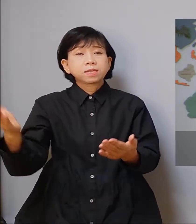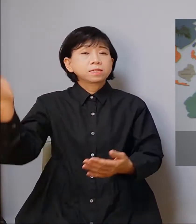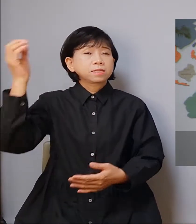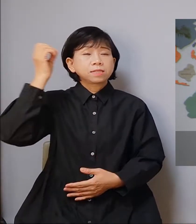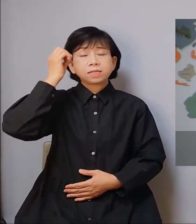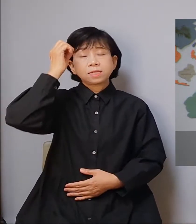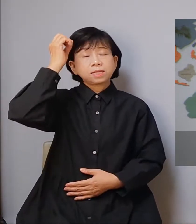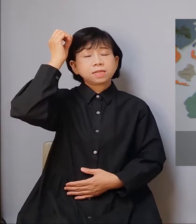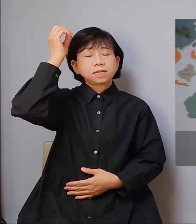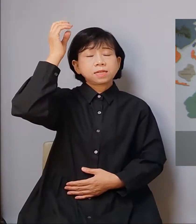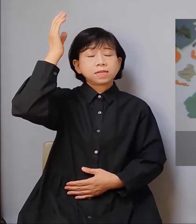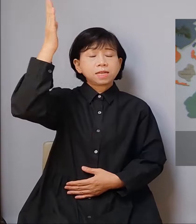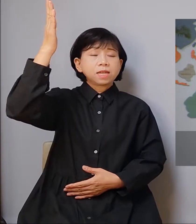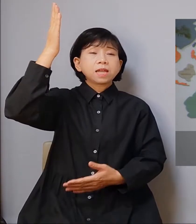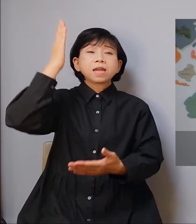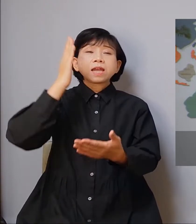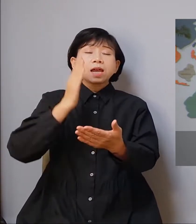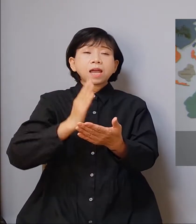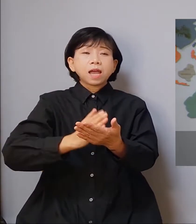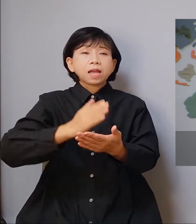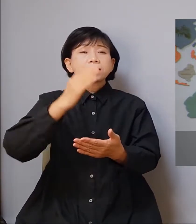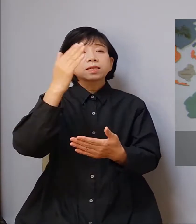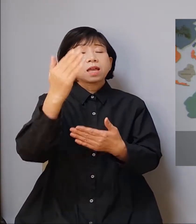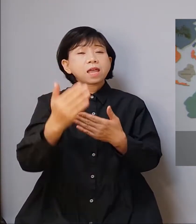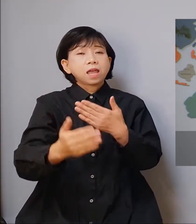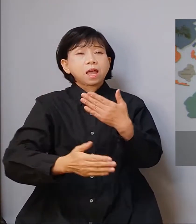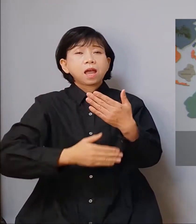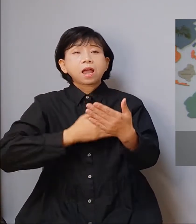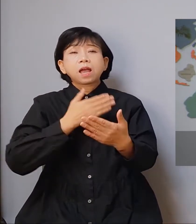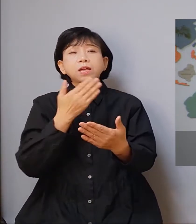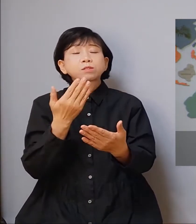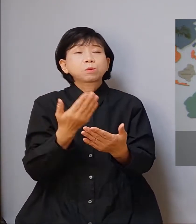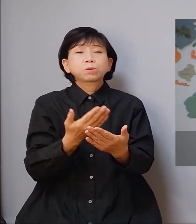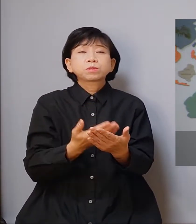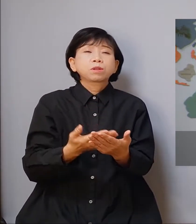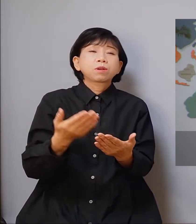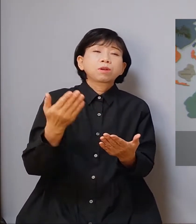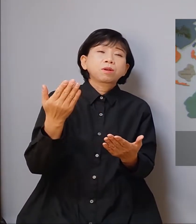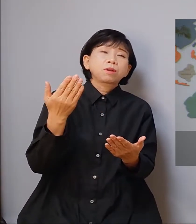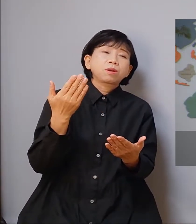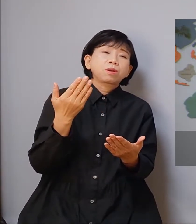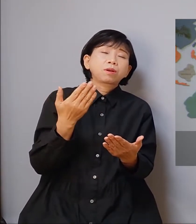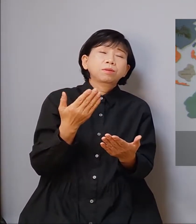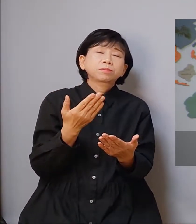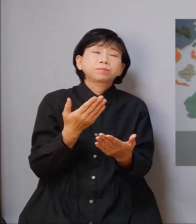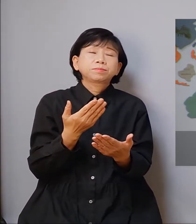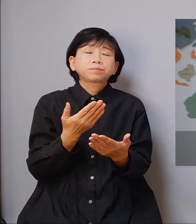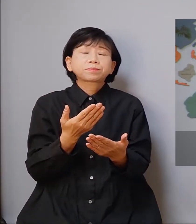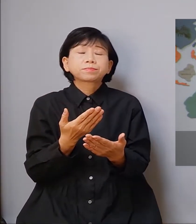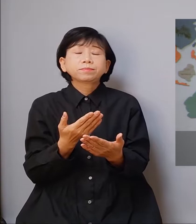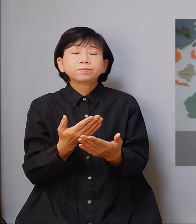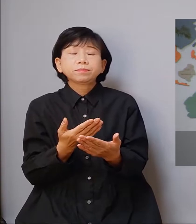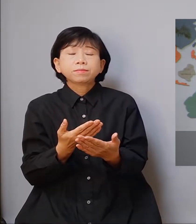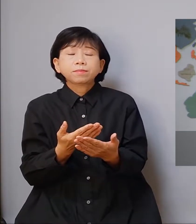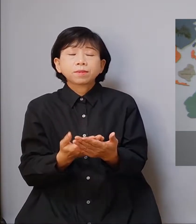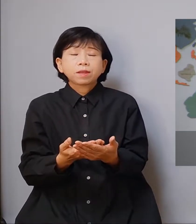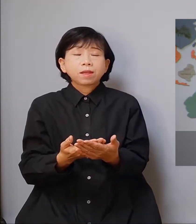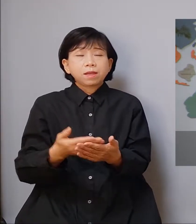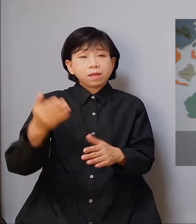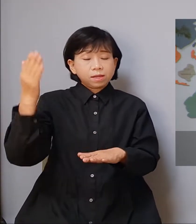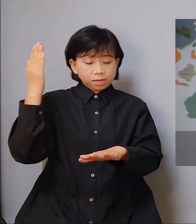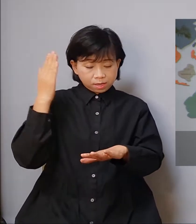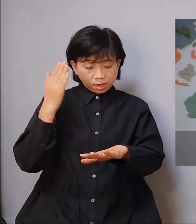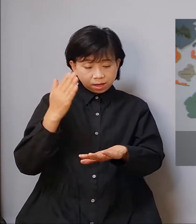은혜 잊지 않게. 감사합니다. 주님 고맙습니다.